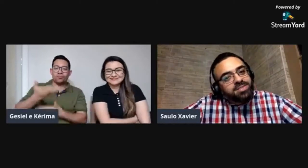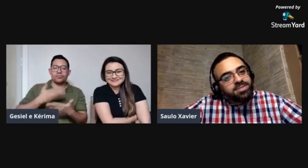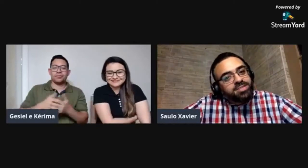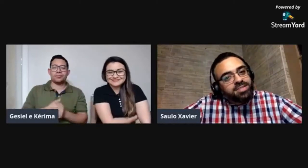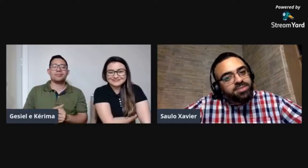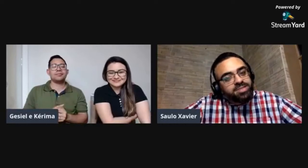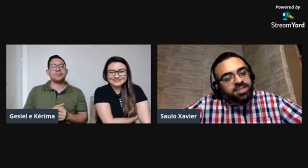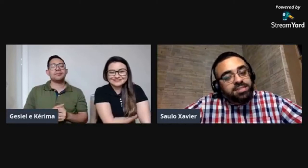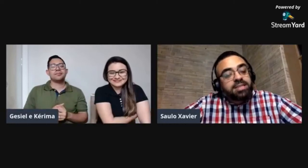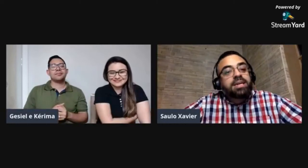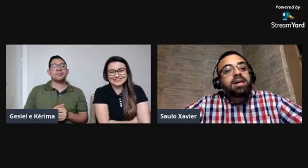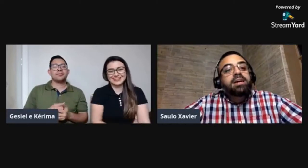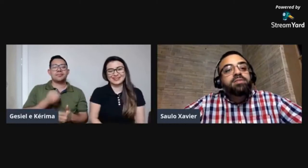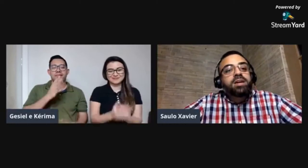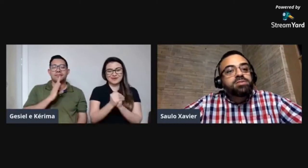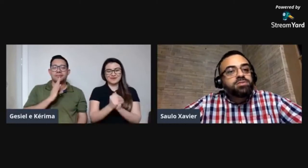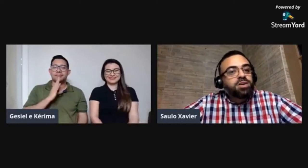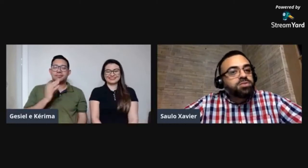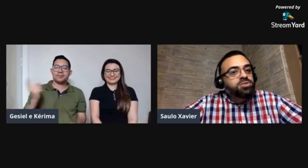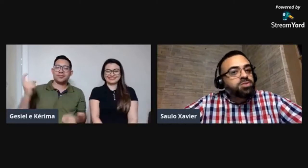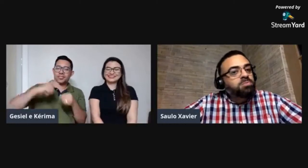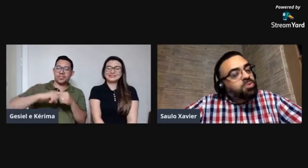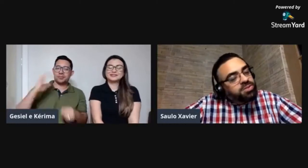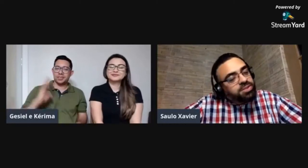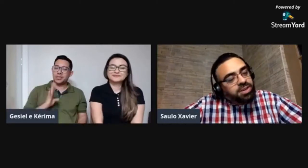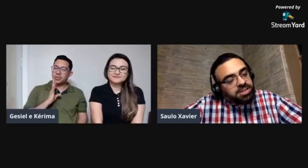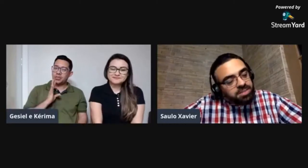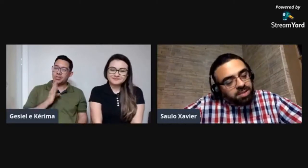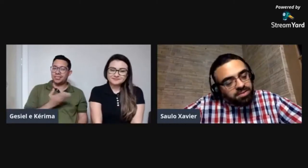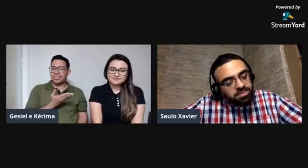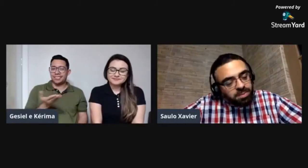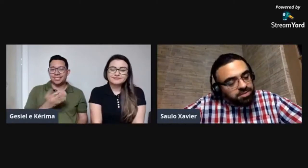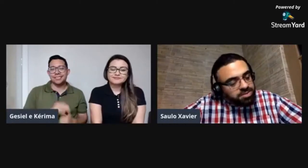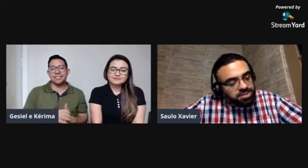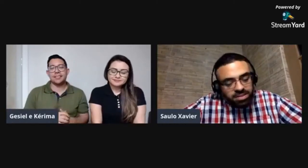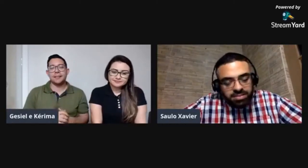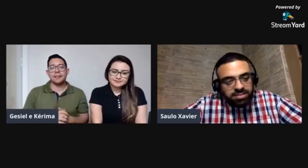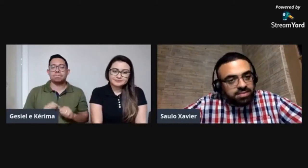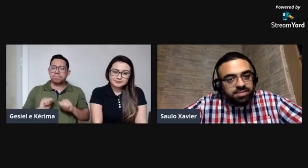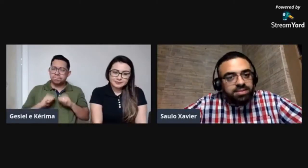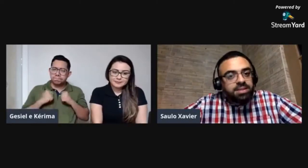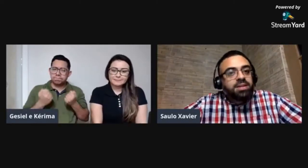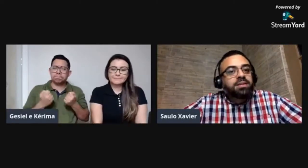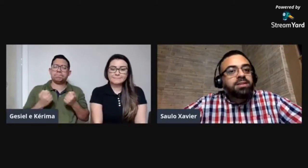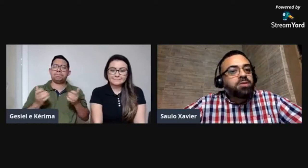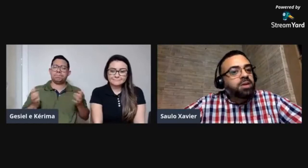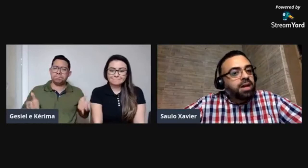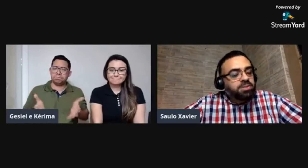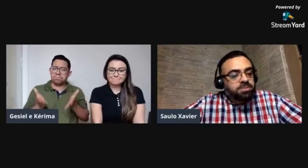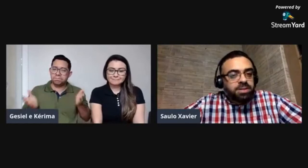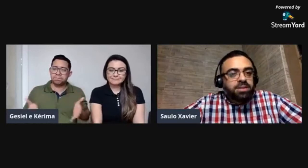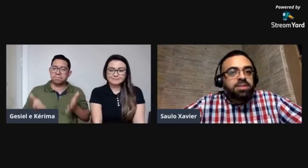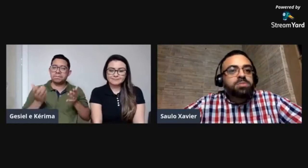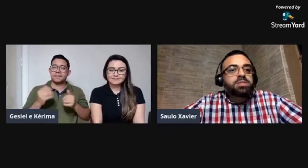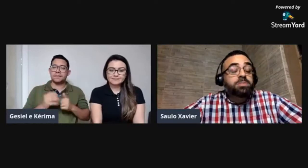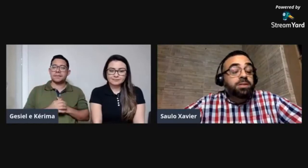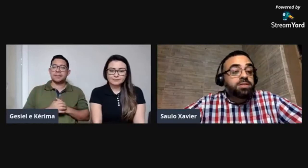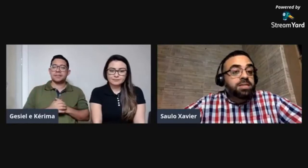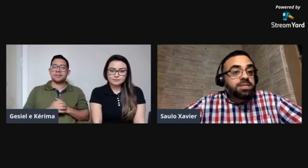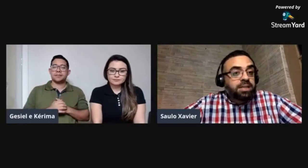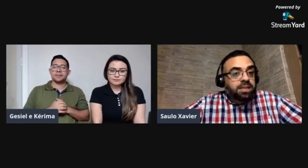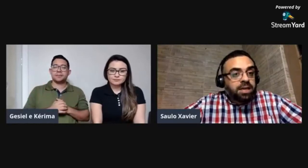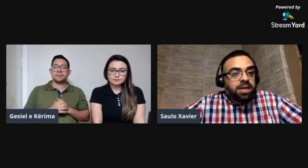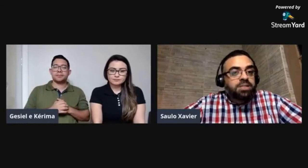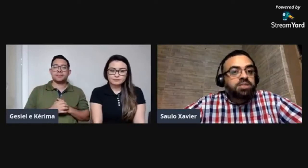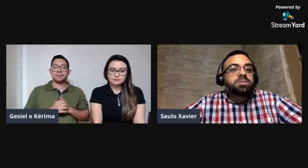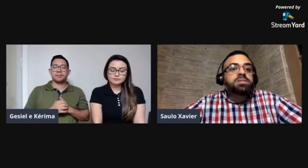o Brasil e conhecer vocês. Faço votos de muito encorajamento para vocês. Tenho orado mesmo, assim, para Deus